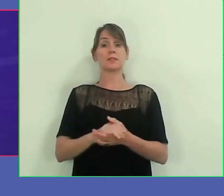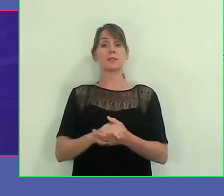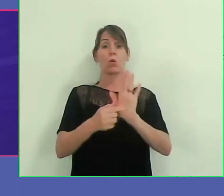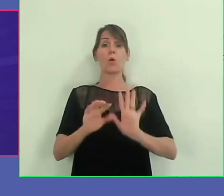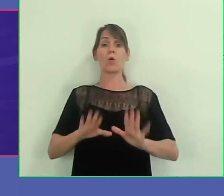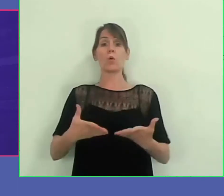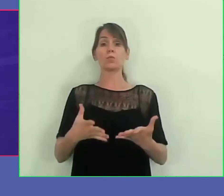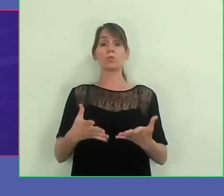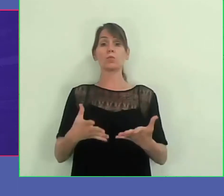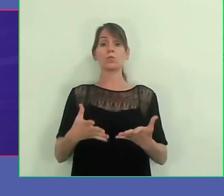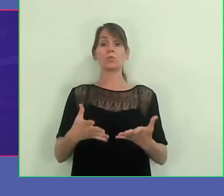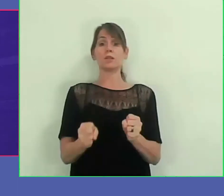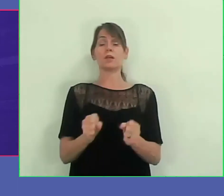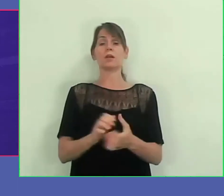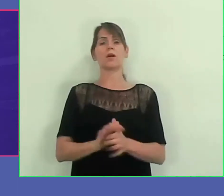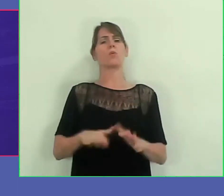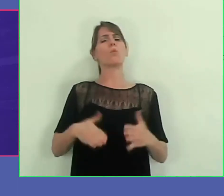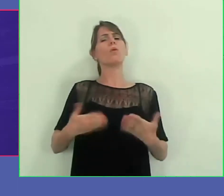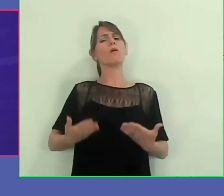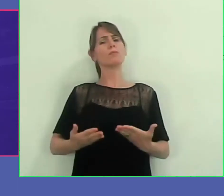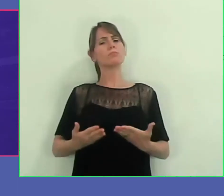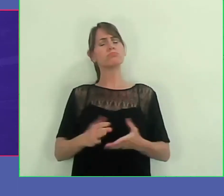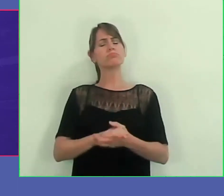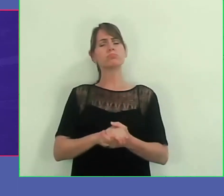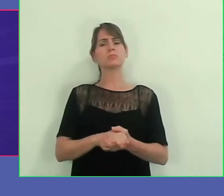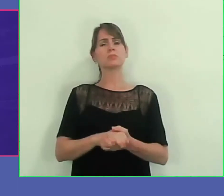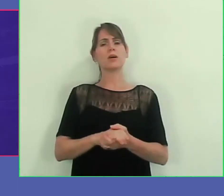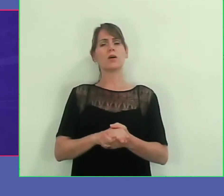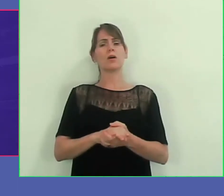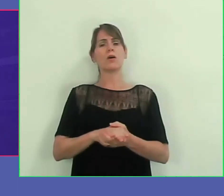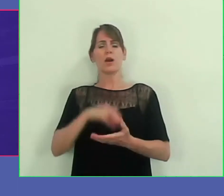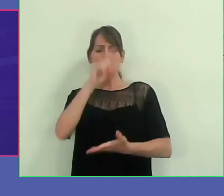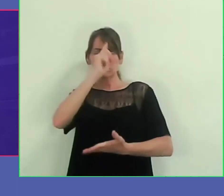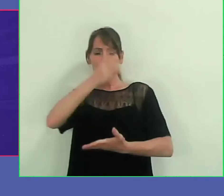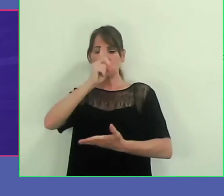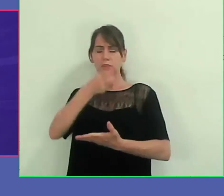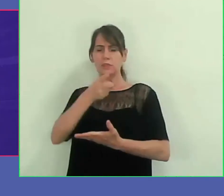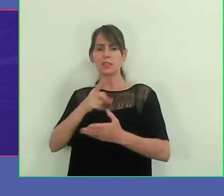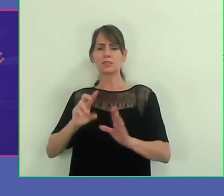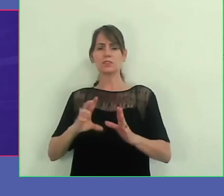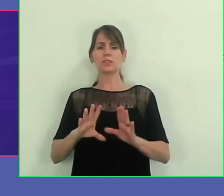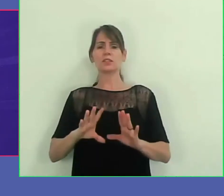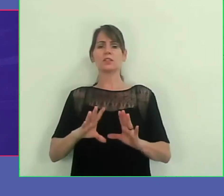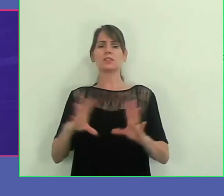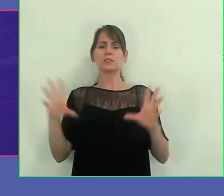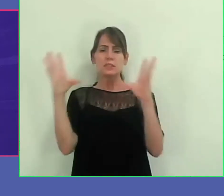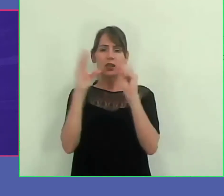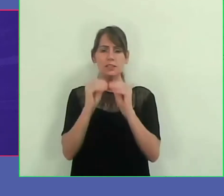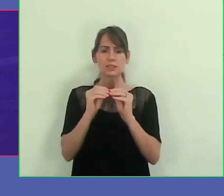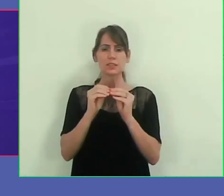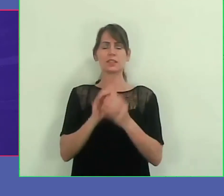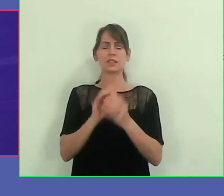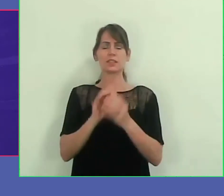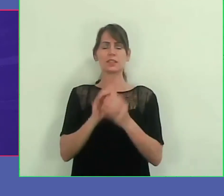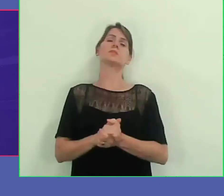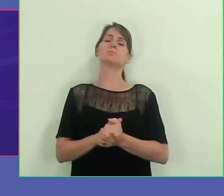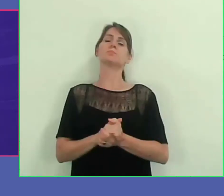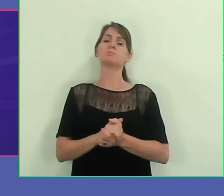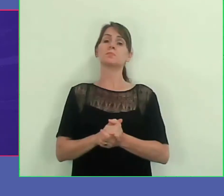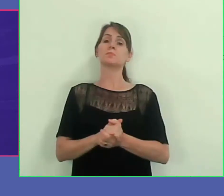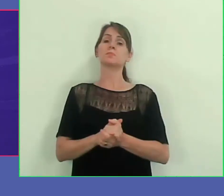é o poder das trevas, a autoridade das trevas, desde que Satanás desafiou a autoridade de Deus. E